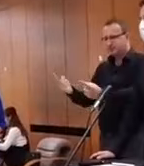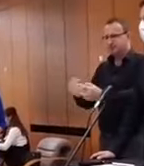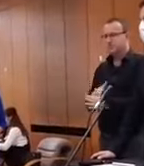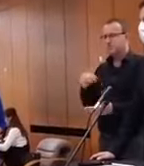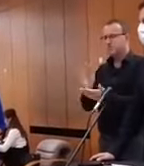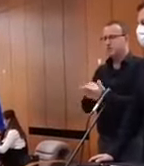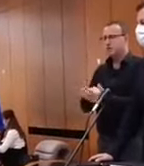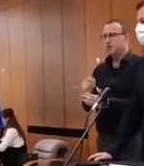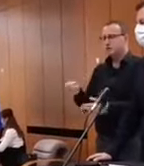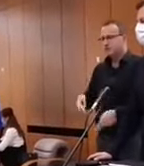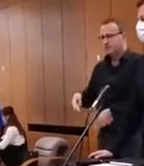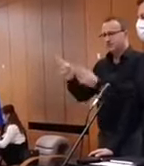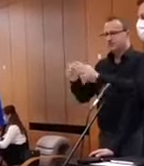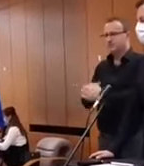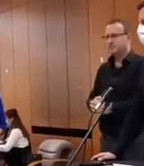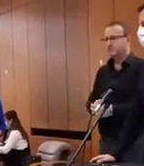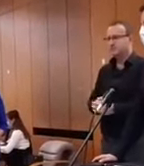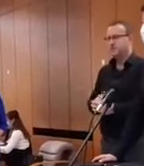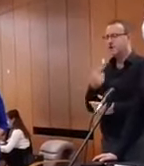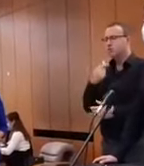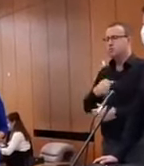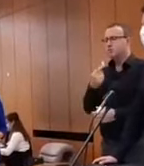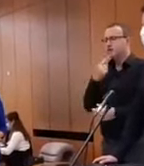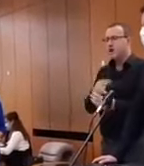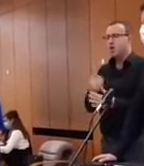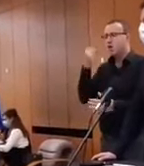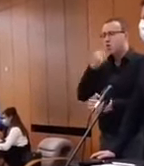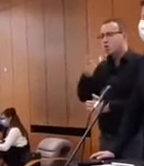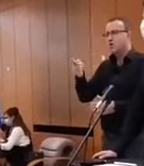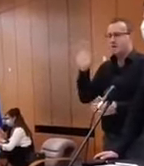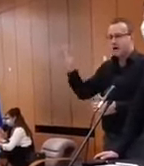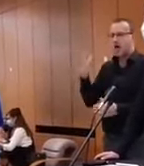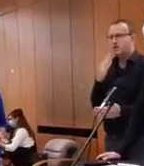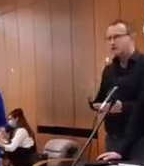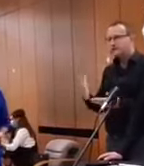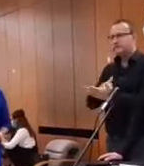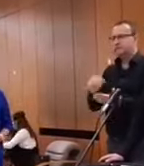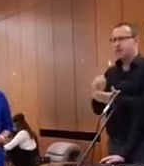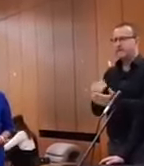potrebujeme ňou ísť, pretože, ako som povedal, občania z toho budú mať benefity.